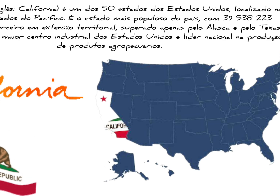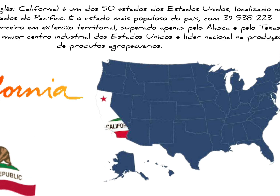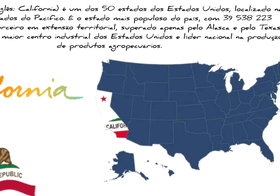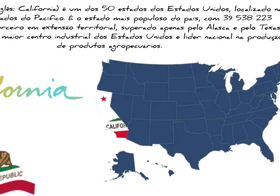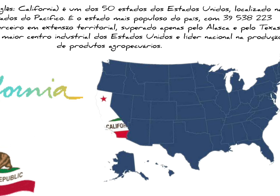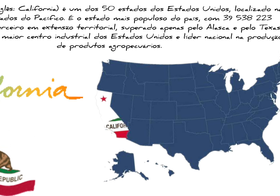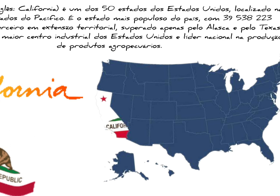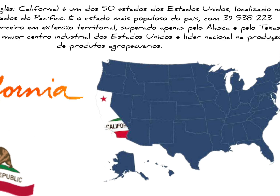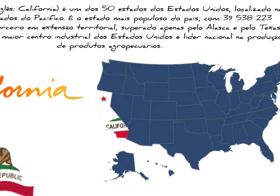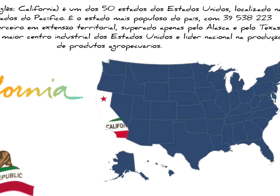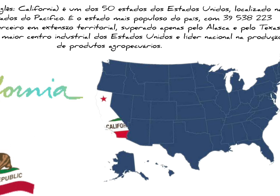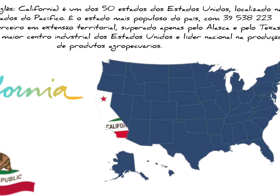agropecuários.